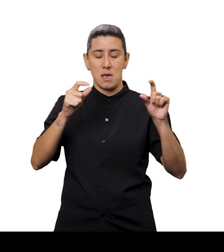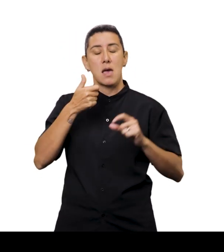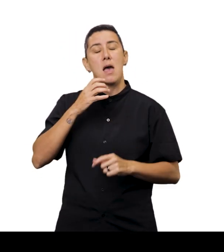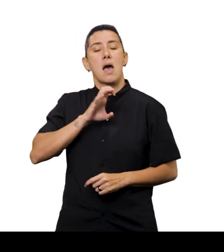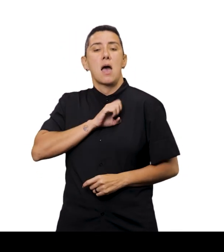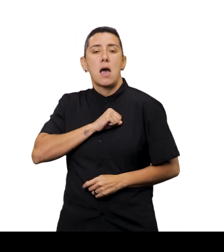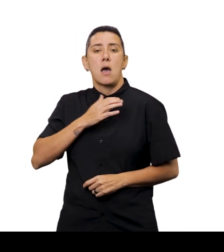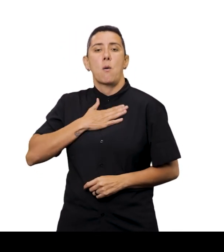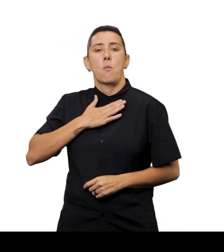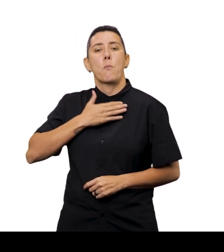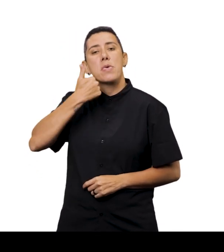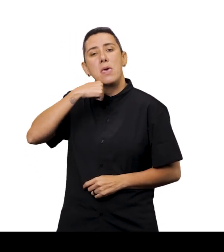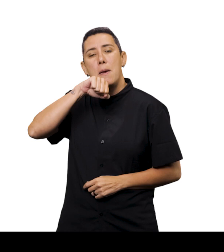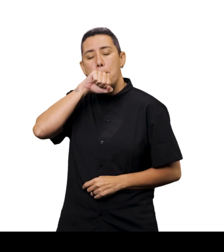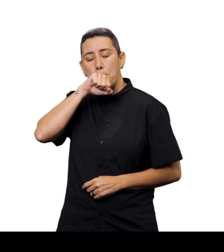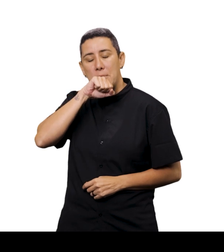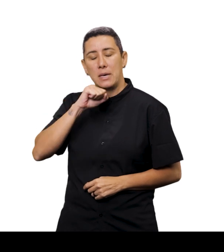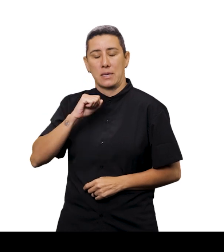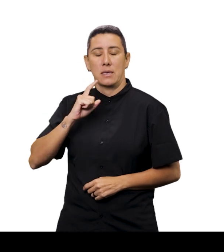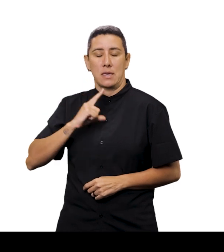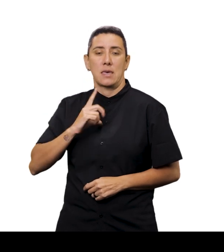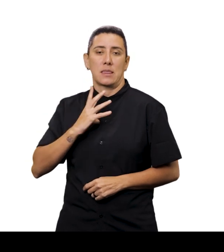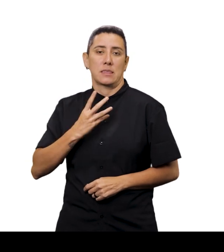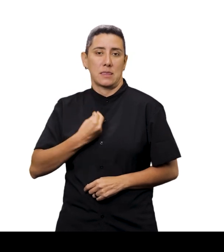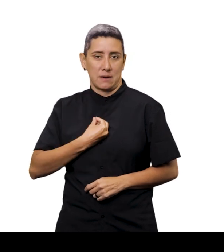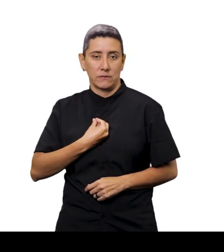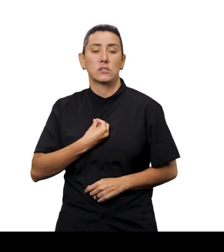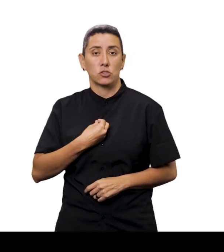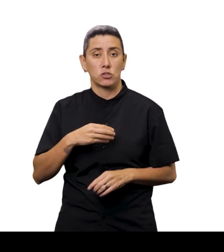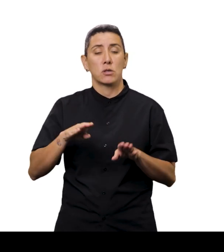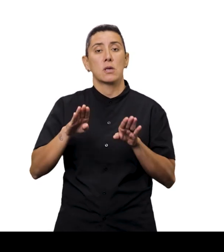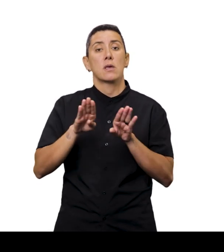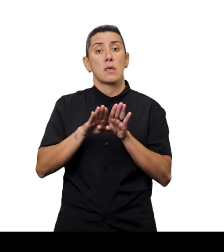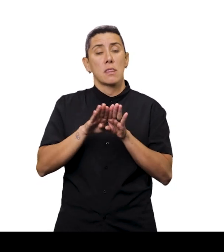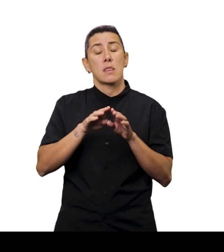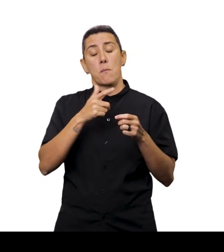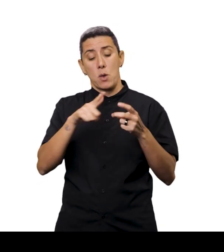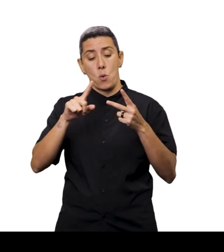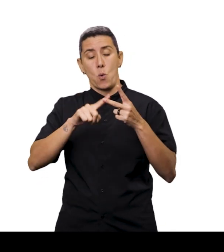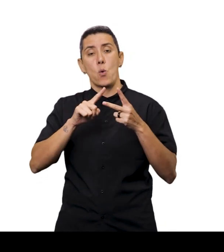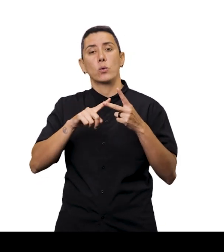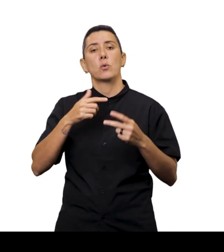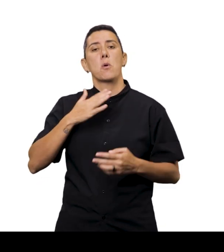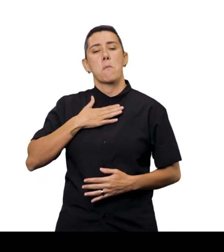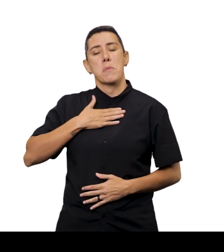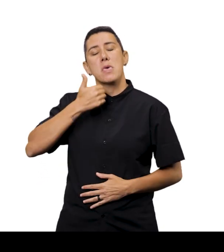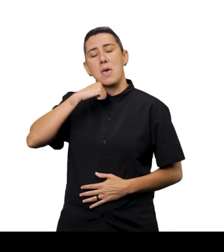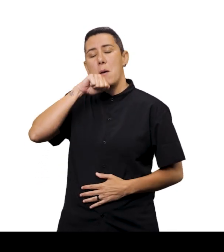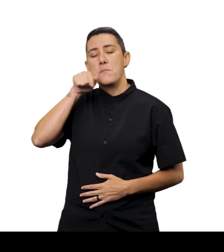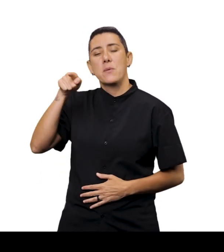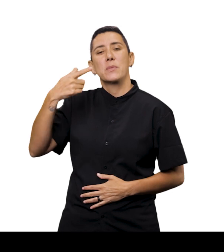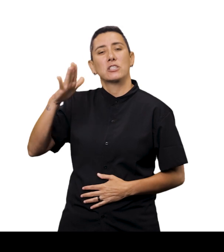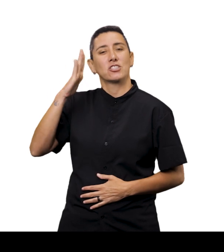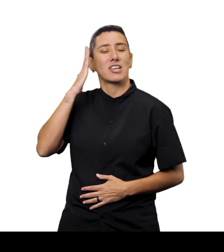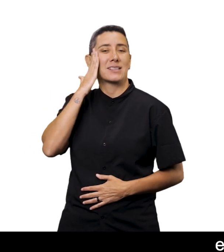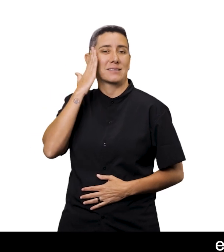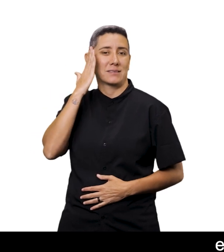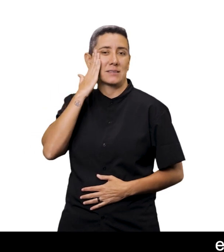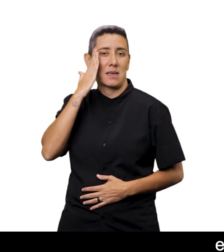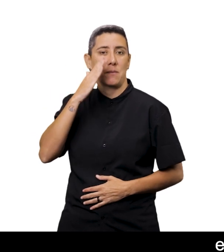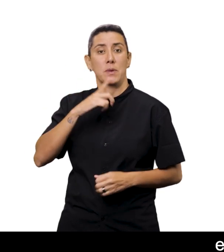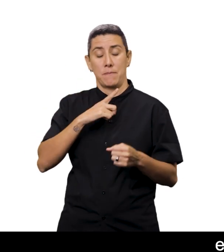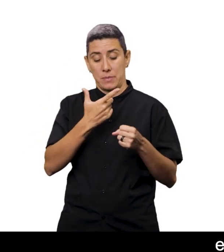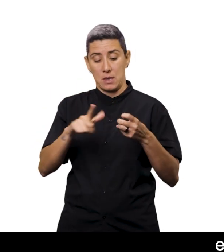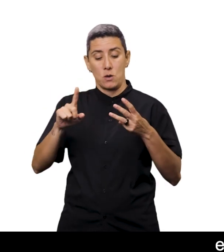em português, Amo minha mamãe travesti, Mi mamá ya lo sabe, ou Minha mamãe já sabe,